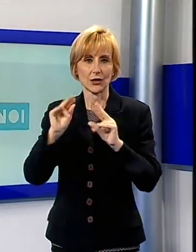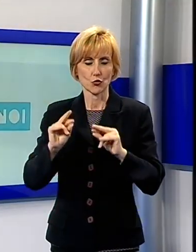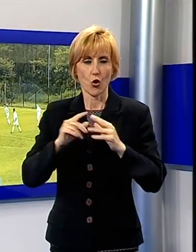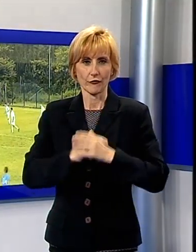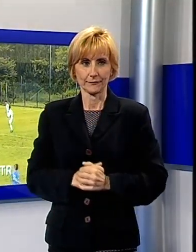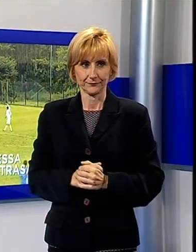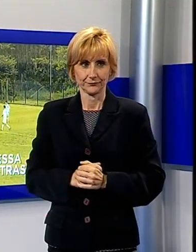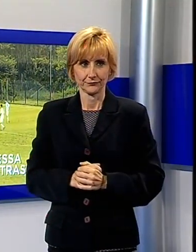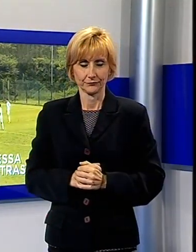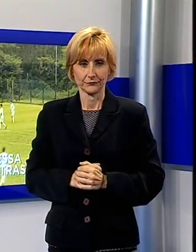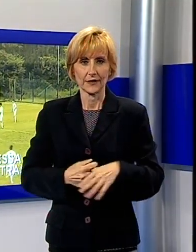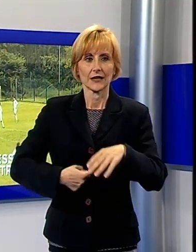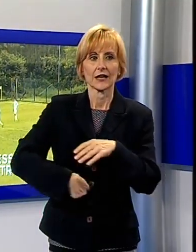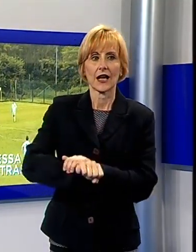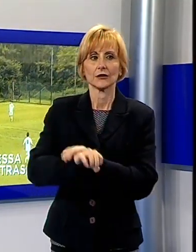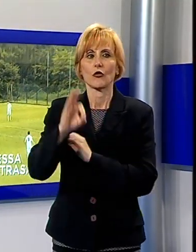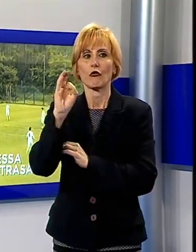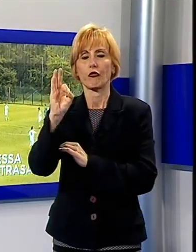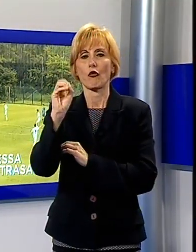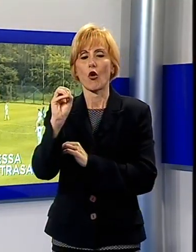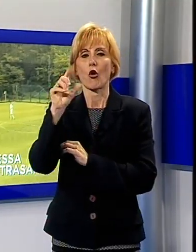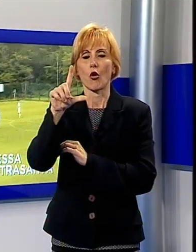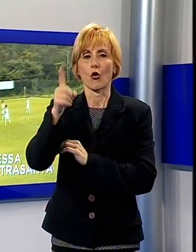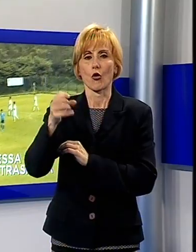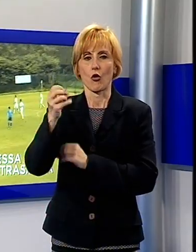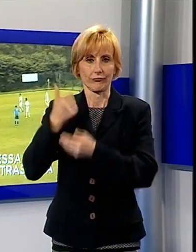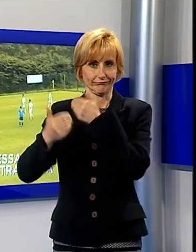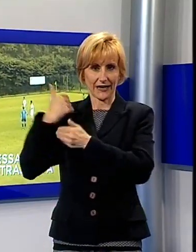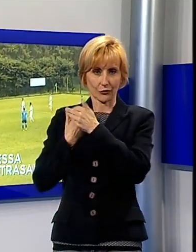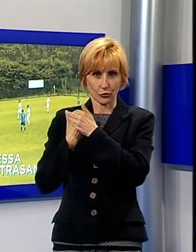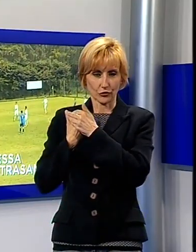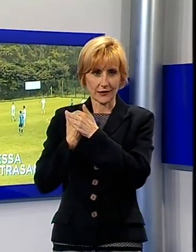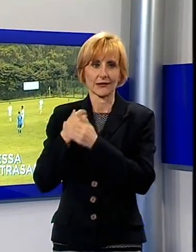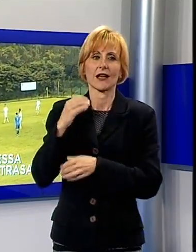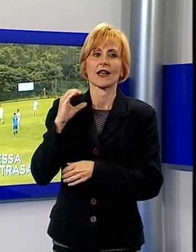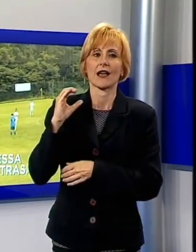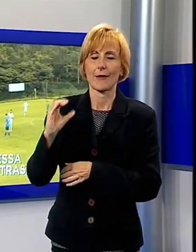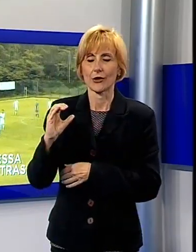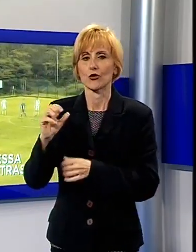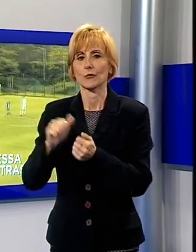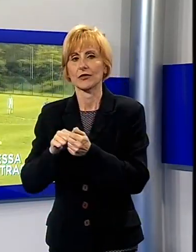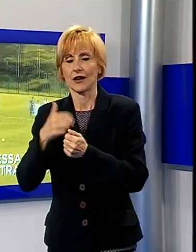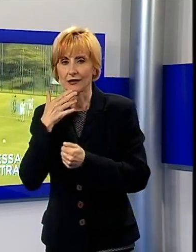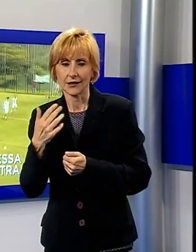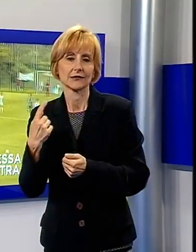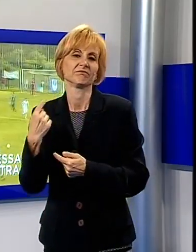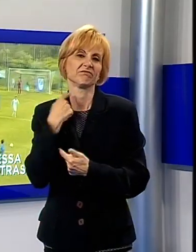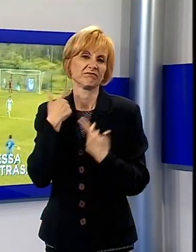Lo sport, Folgor retrocessa, è Camaiore Pietrasanta. Sconfitta da Lucco, la squadra magliese scende in prima categoria, ma